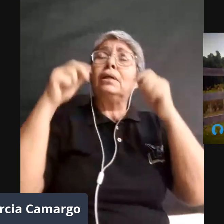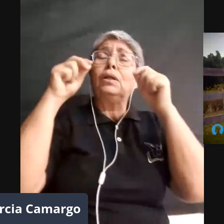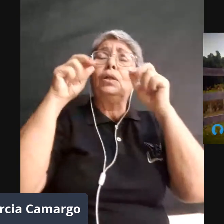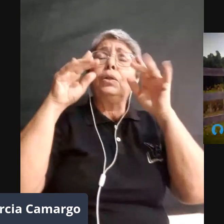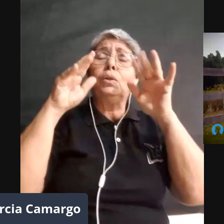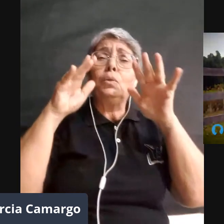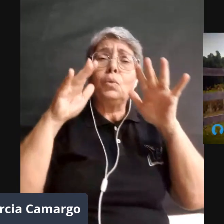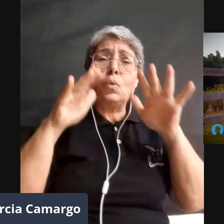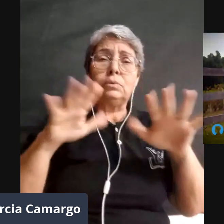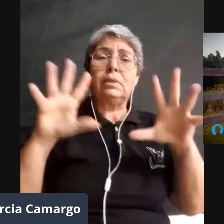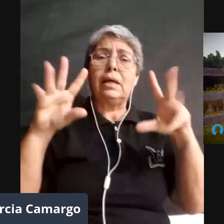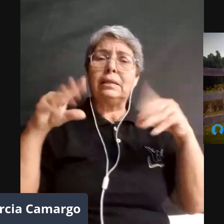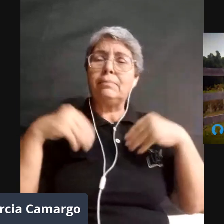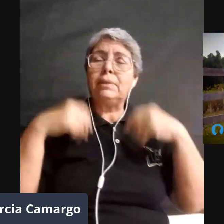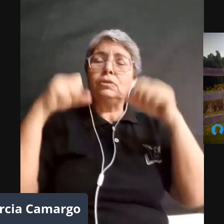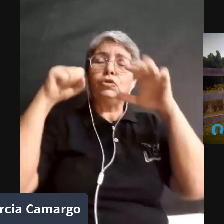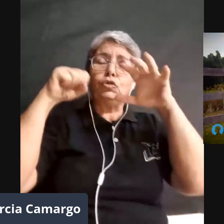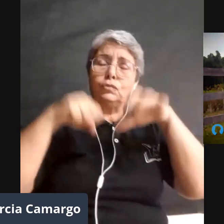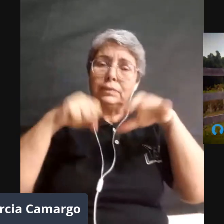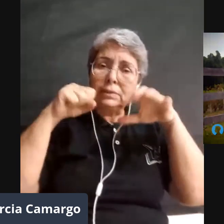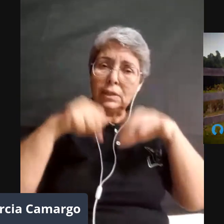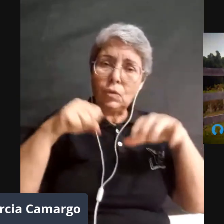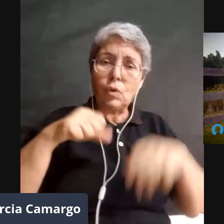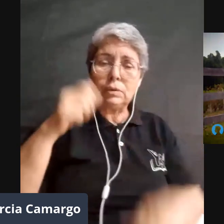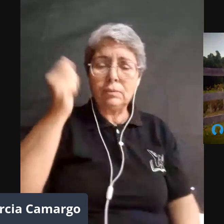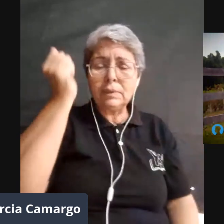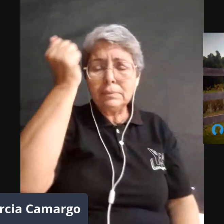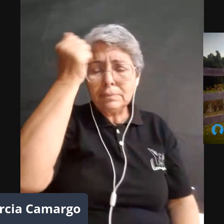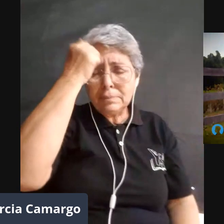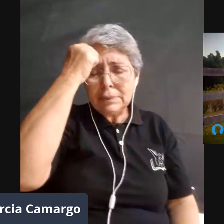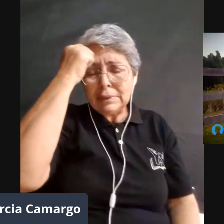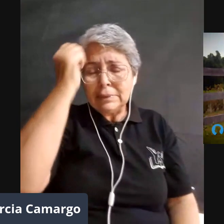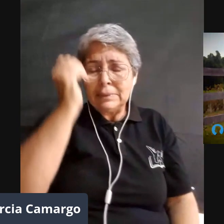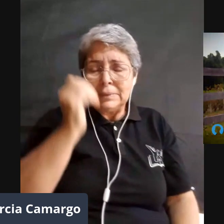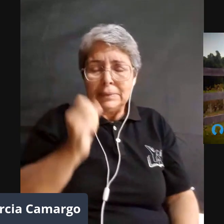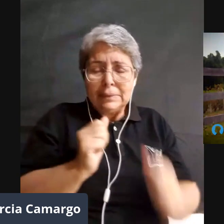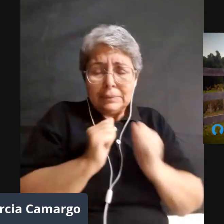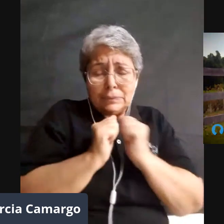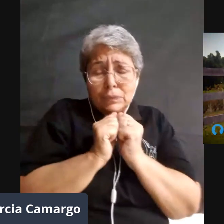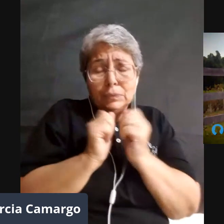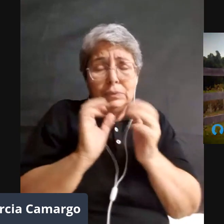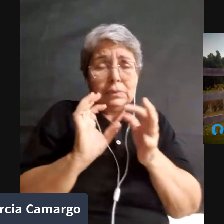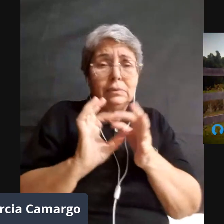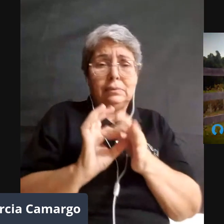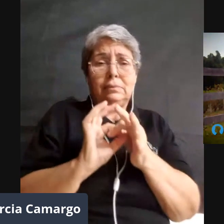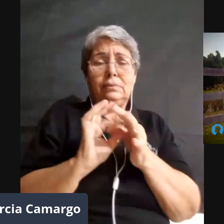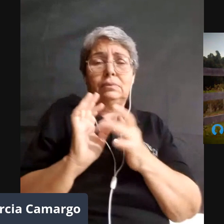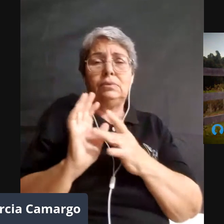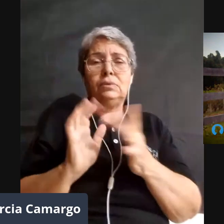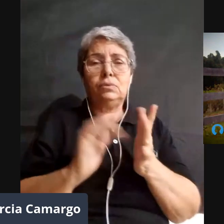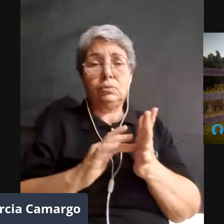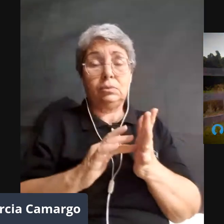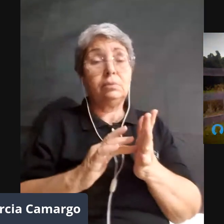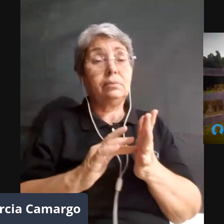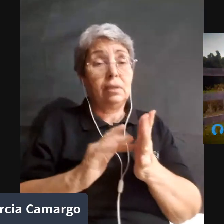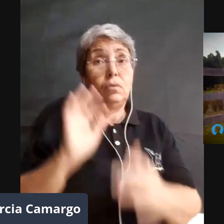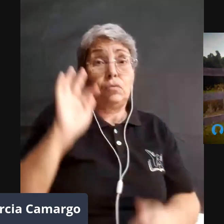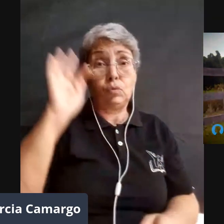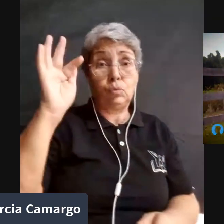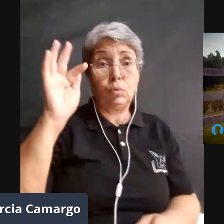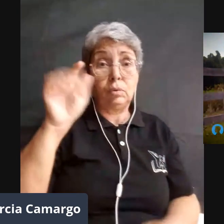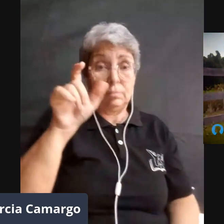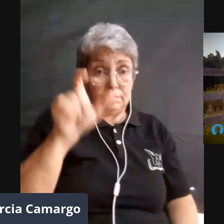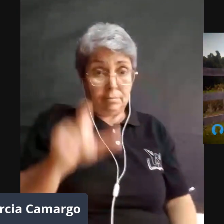chuva serôdia mediante arrependimento e contrição. Nós sabemos que vamos enfrentar o dia da expiação como indivíduos, mas como igreja